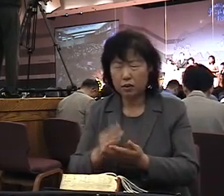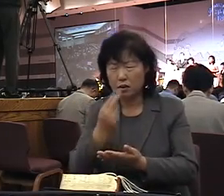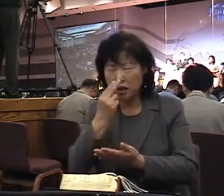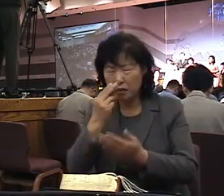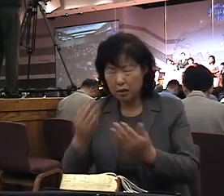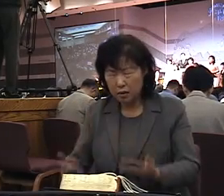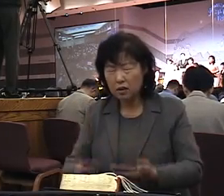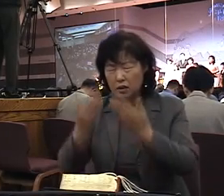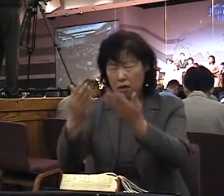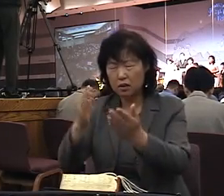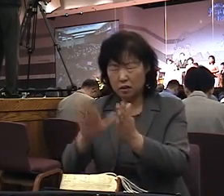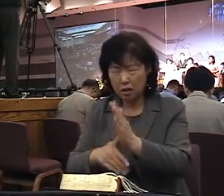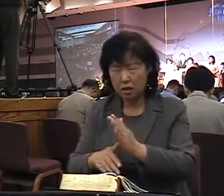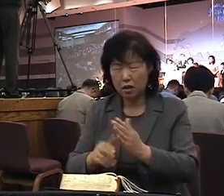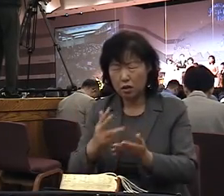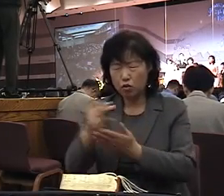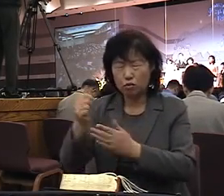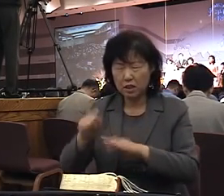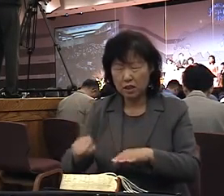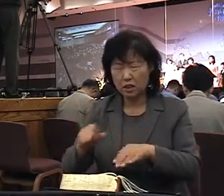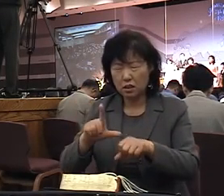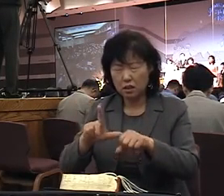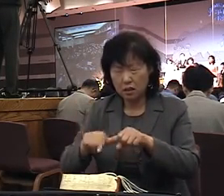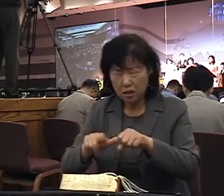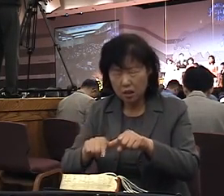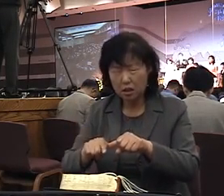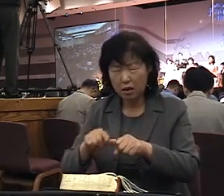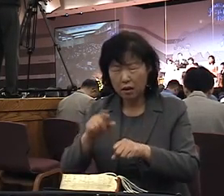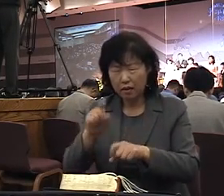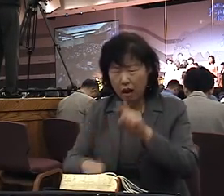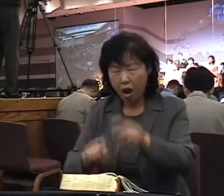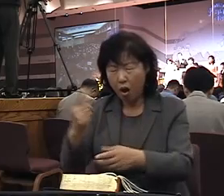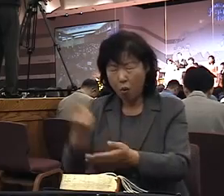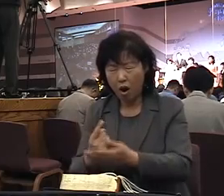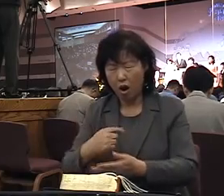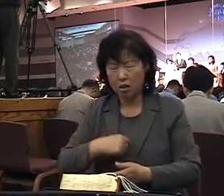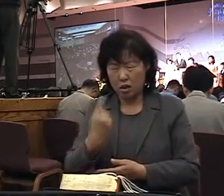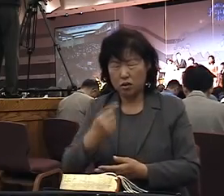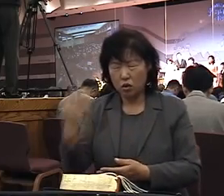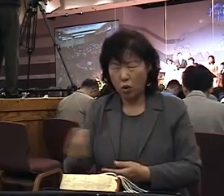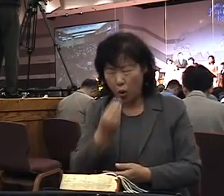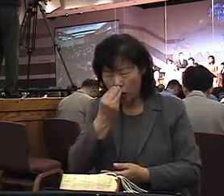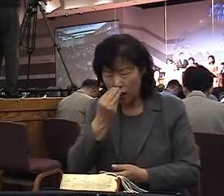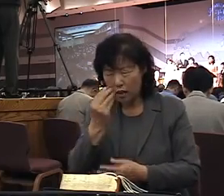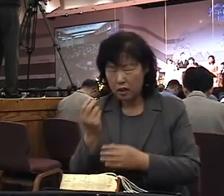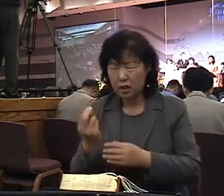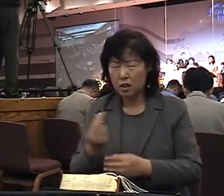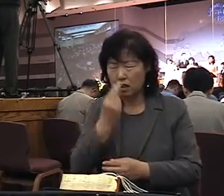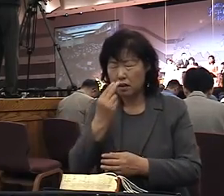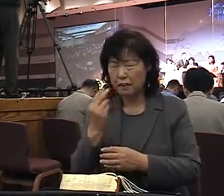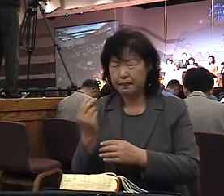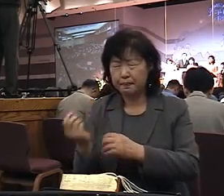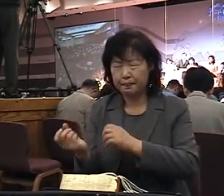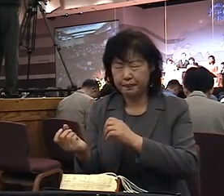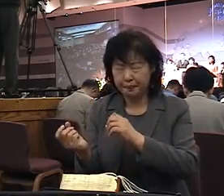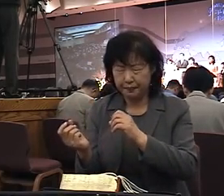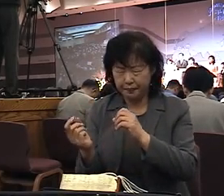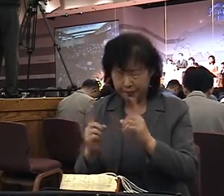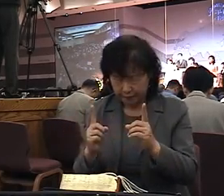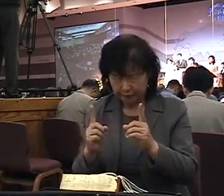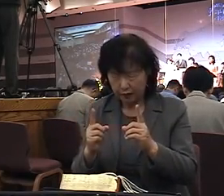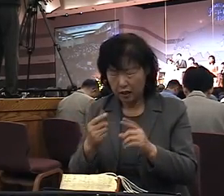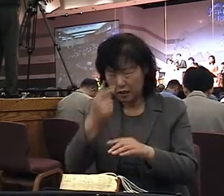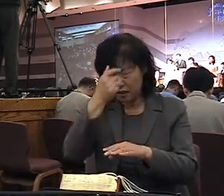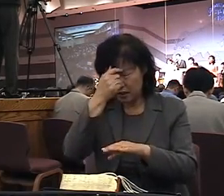생명을 드릴 때에 주님 이 시간이 하나님께 나와 내 자신을 거룩한 산제사로 드리는 주의 복된 시간이